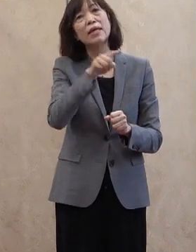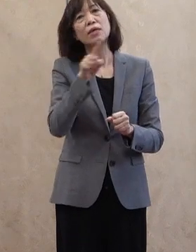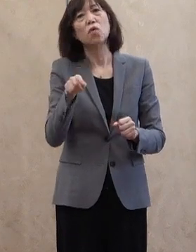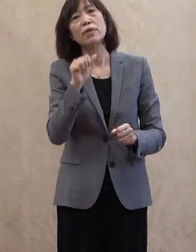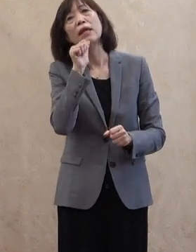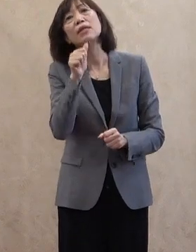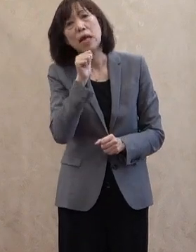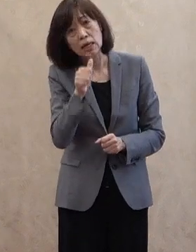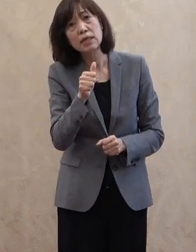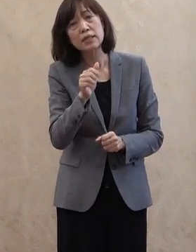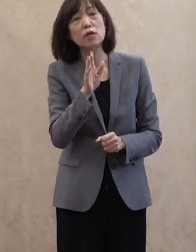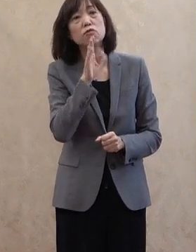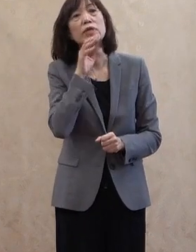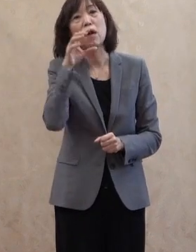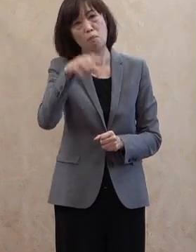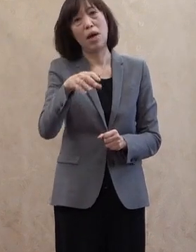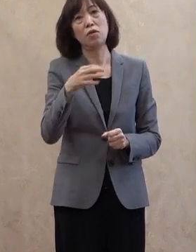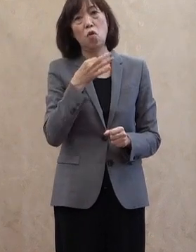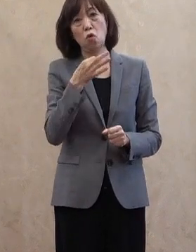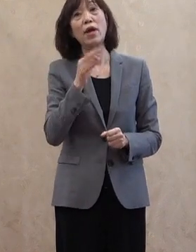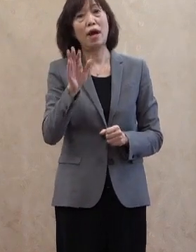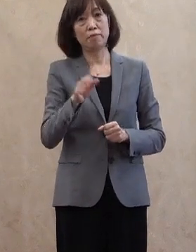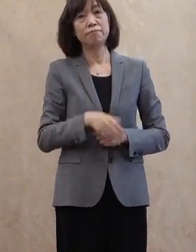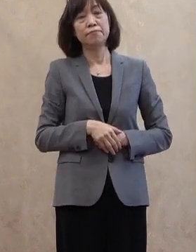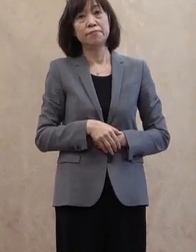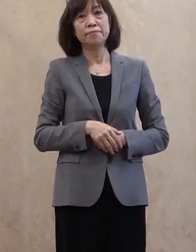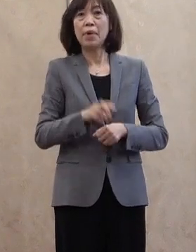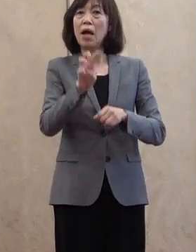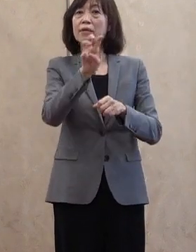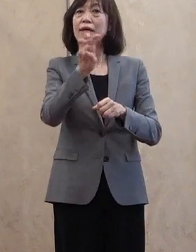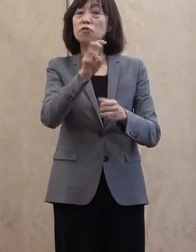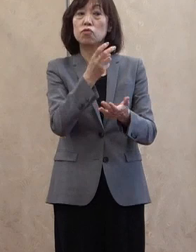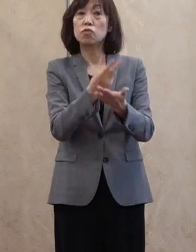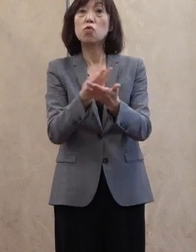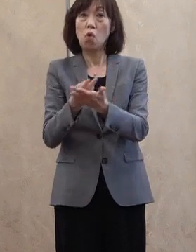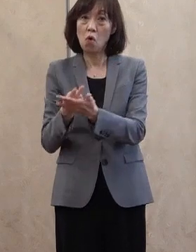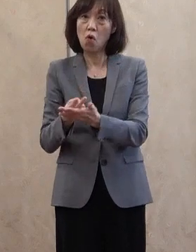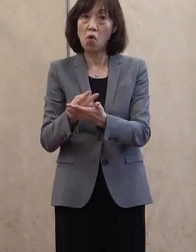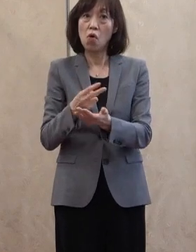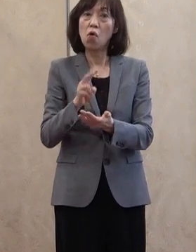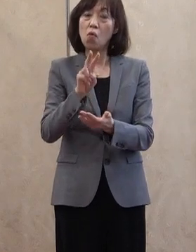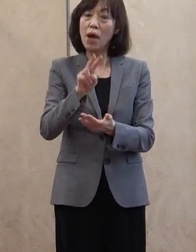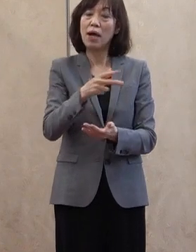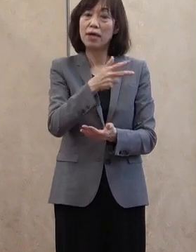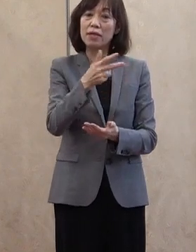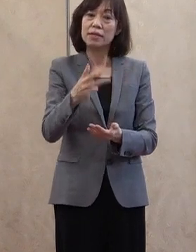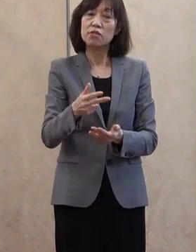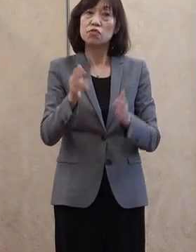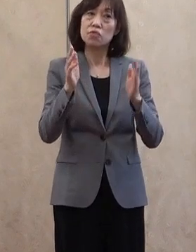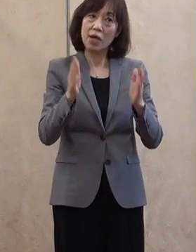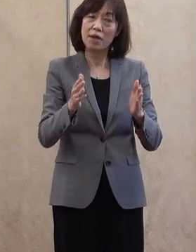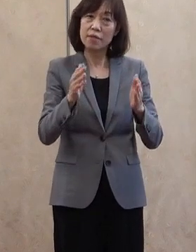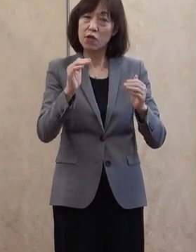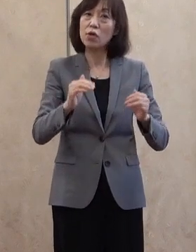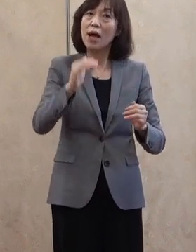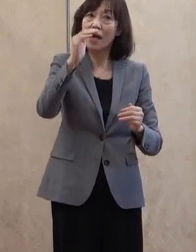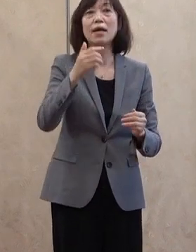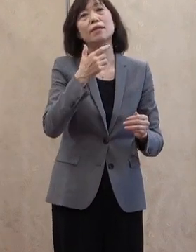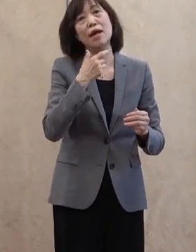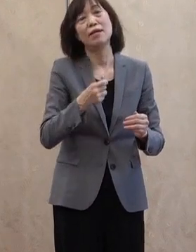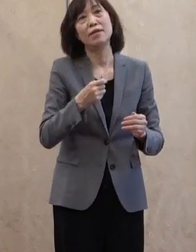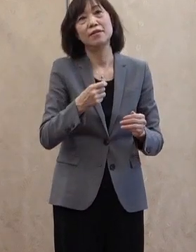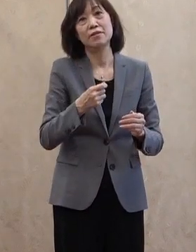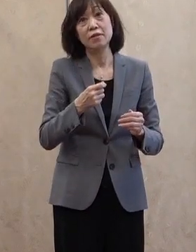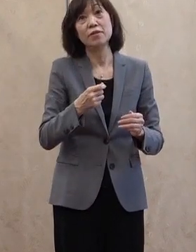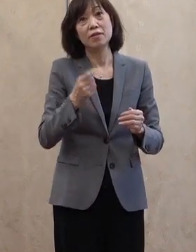なり現場からあるんですが、30床には2週間程度でできれば上げていきたいなというふうには思ってるんですが、そのあたり改